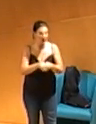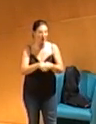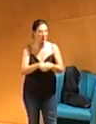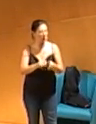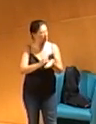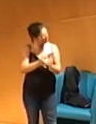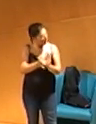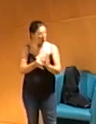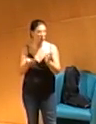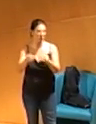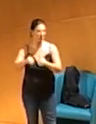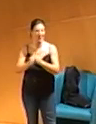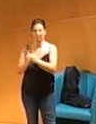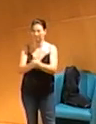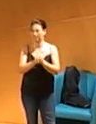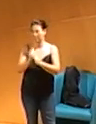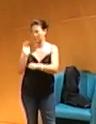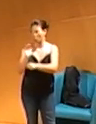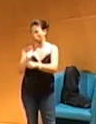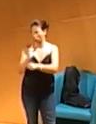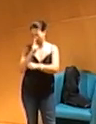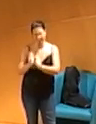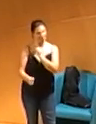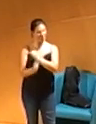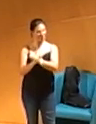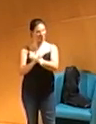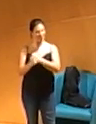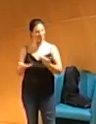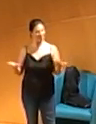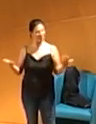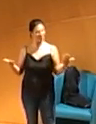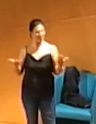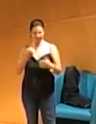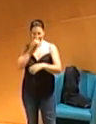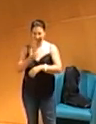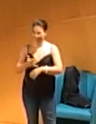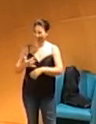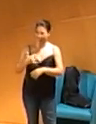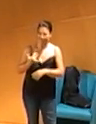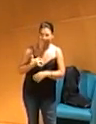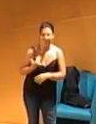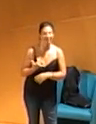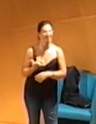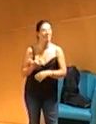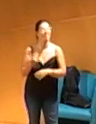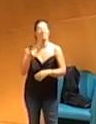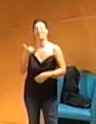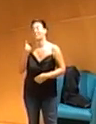handicap. Ceci me semble totalement original et très intéressant, d'autant plus que le CARE,